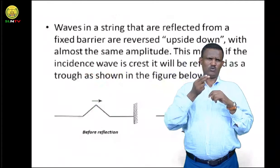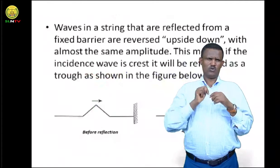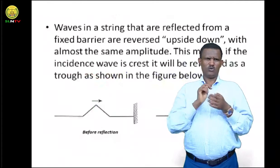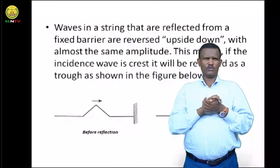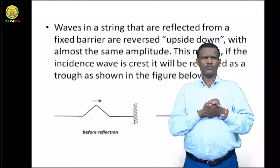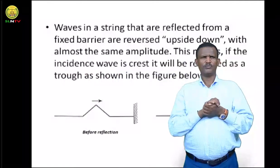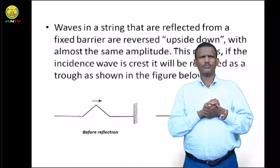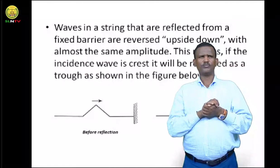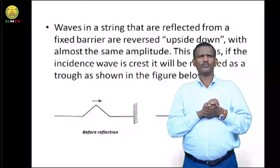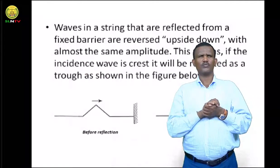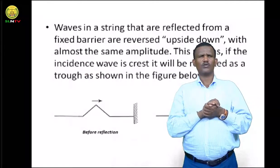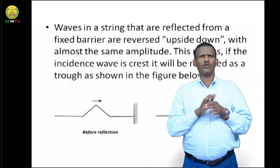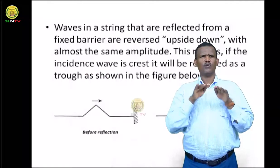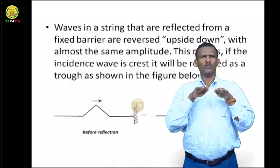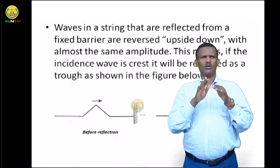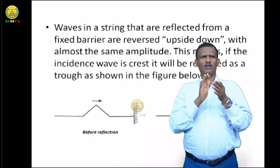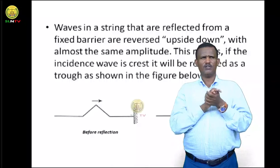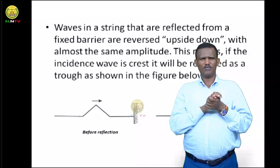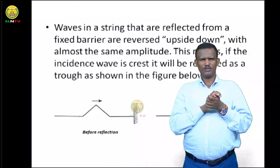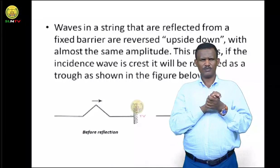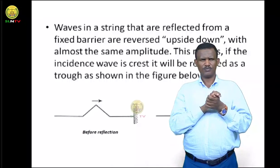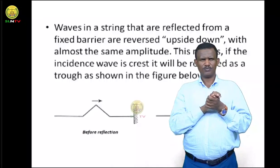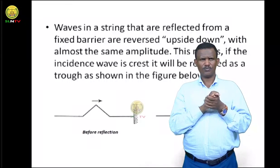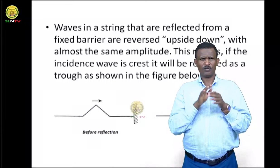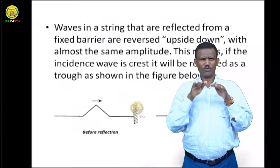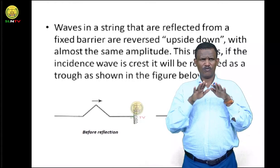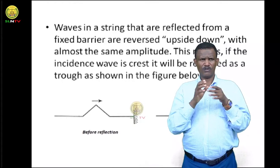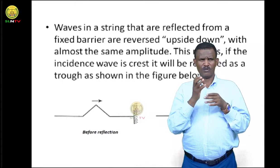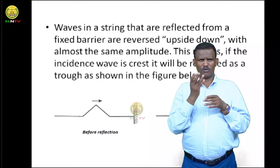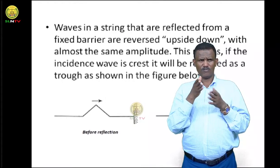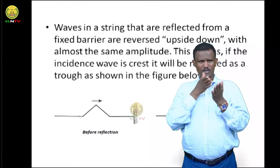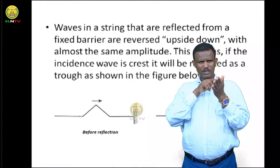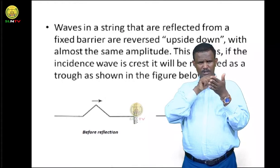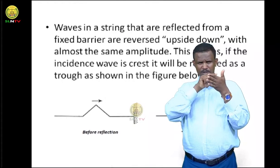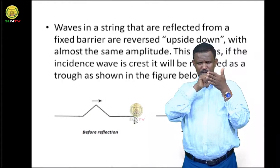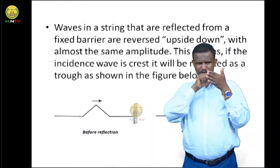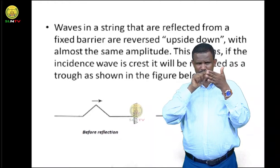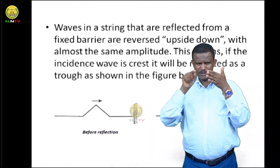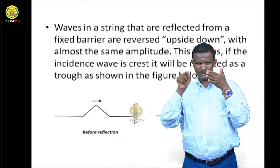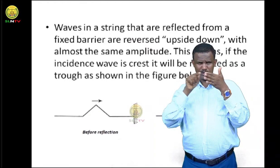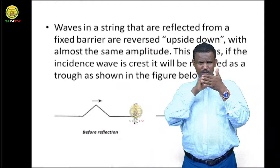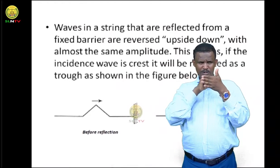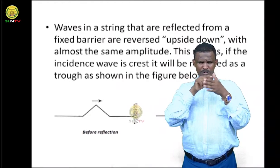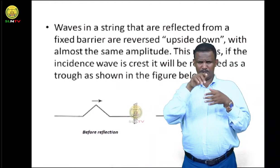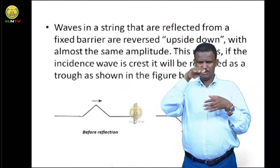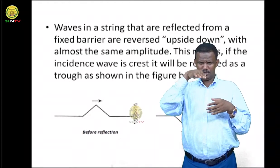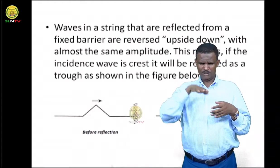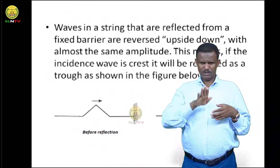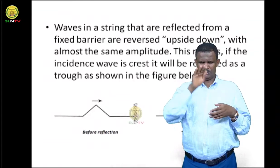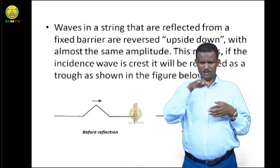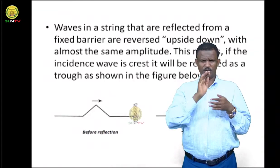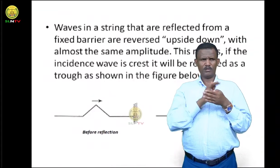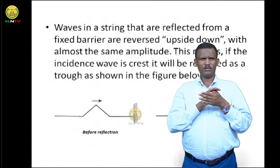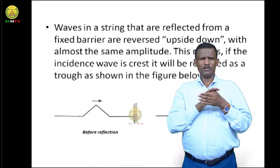gudbeen waxaan leenahay wave tusaale ahaan wave strain haddii aad xarig sidaa kor iyo hoos u gundhiso